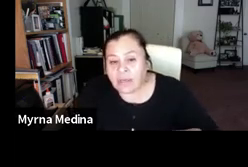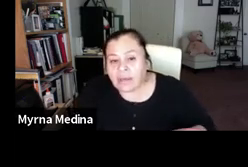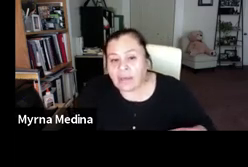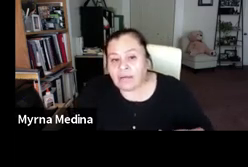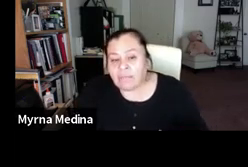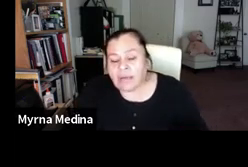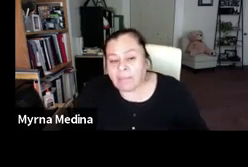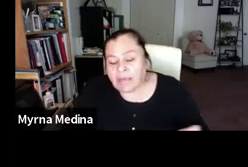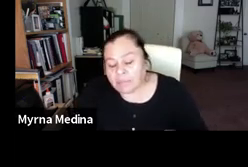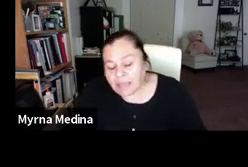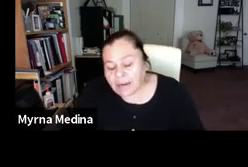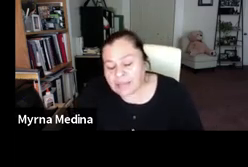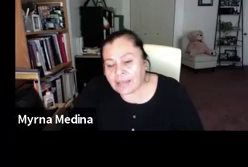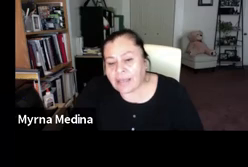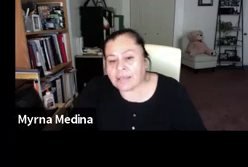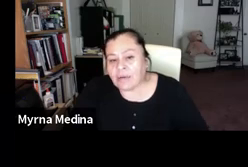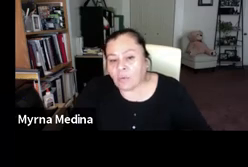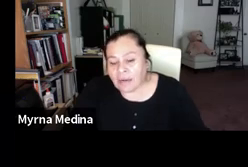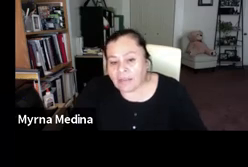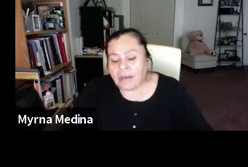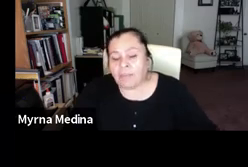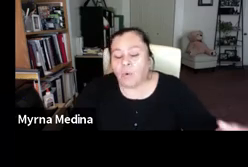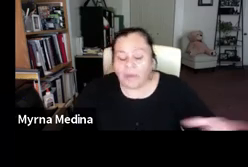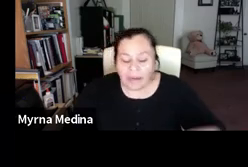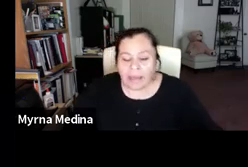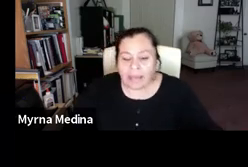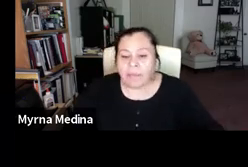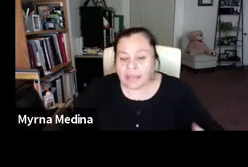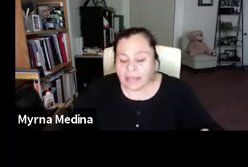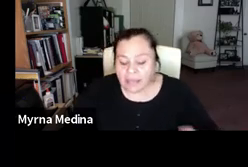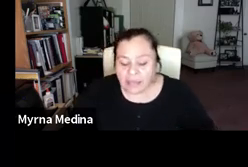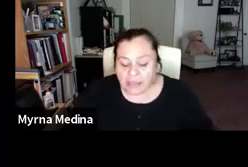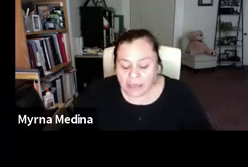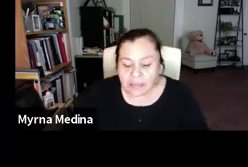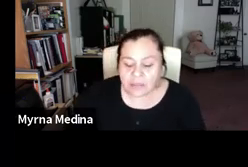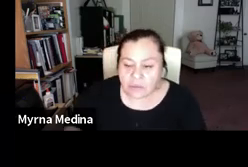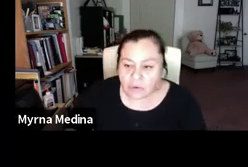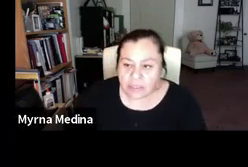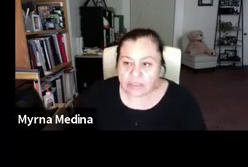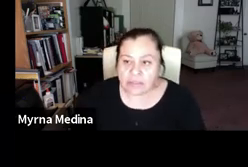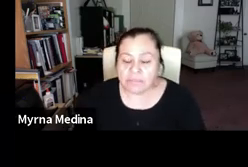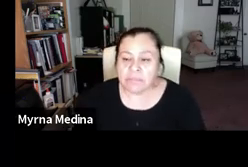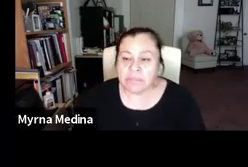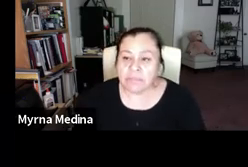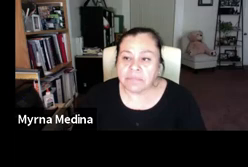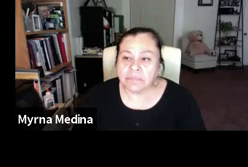decidido adaptar las señas en lugar de moverla a ella para que ella haga las señas